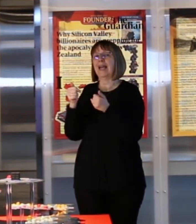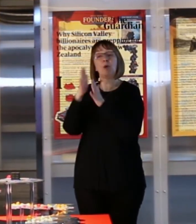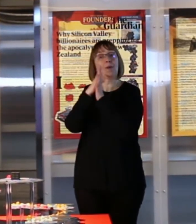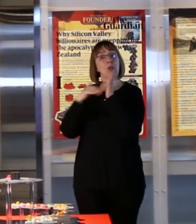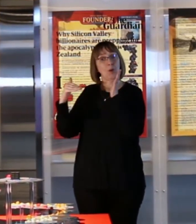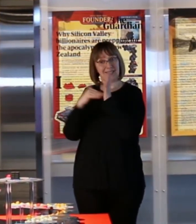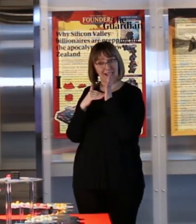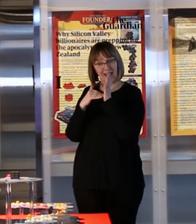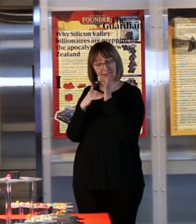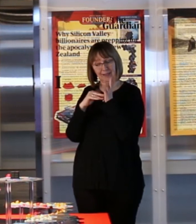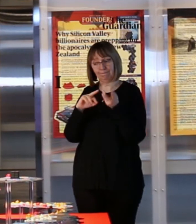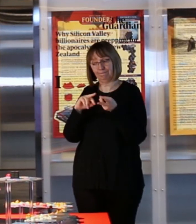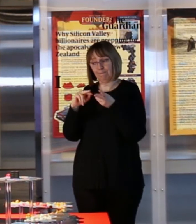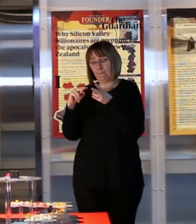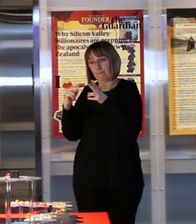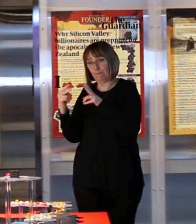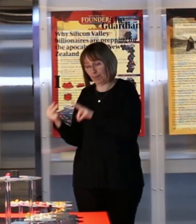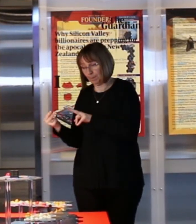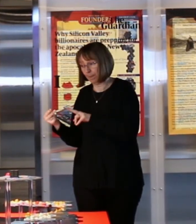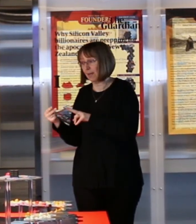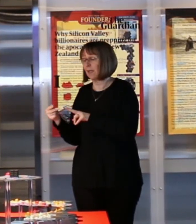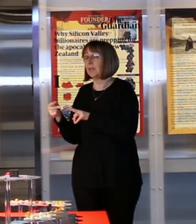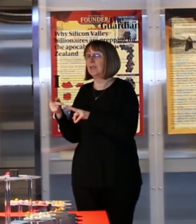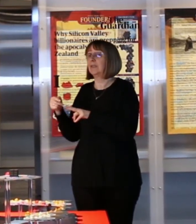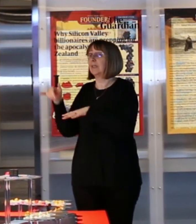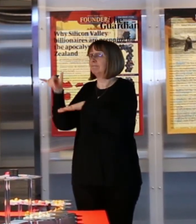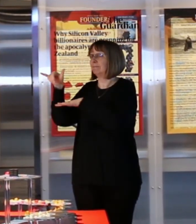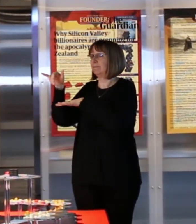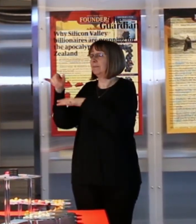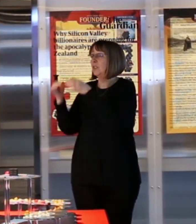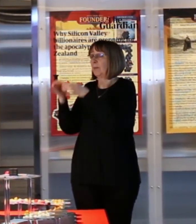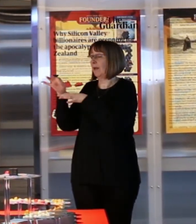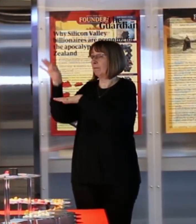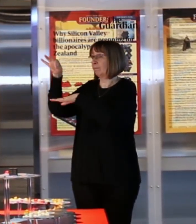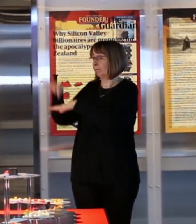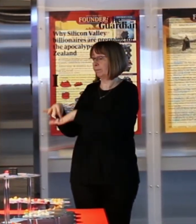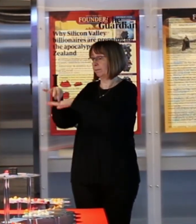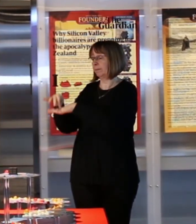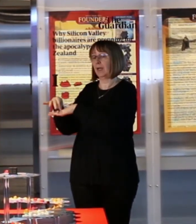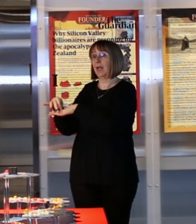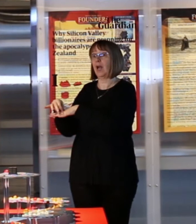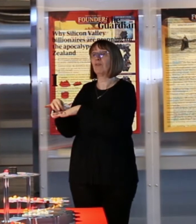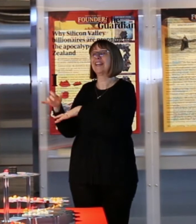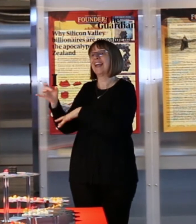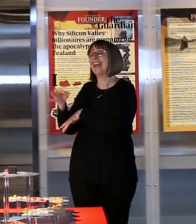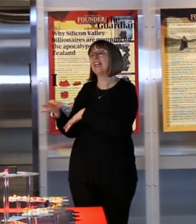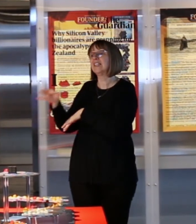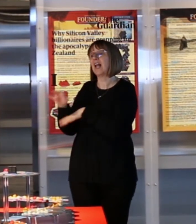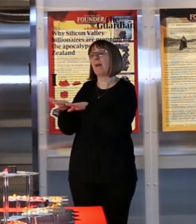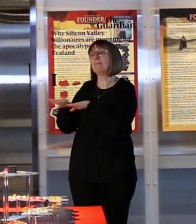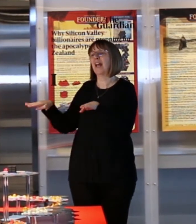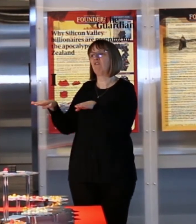Neuseeland, dann im nächsten Schritt landet der Spieler auf einer Inselplattform im